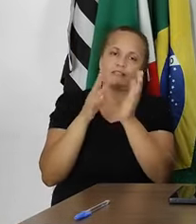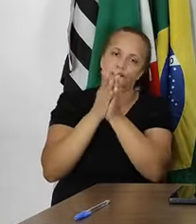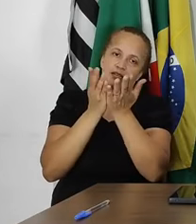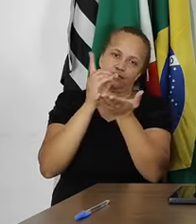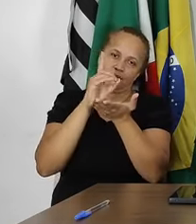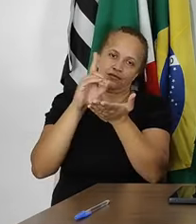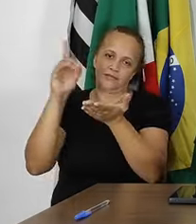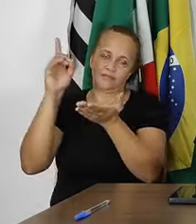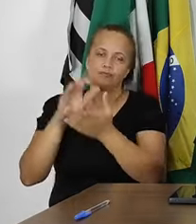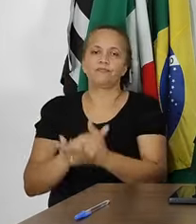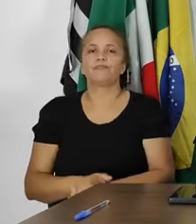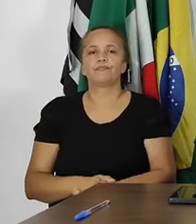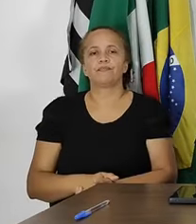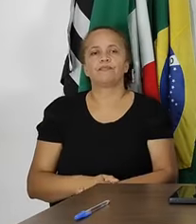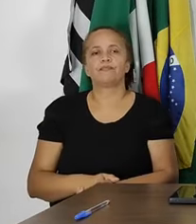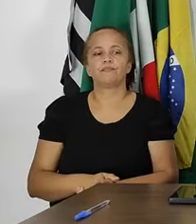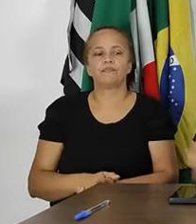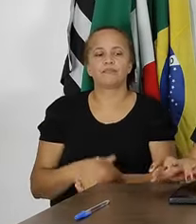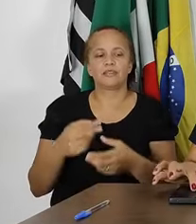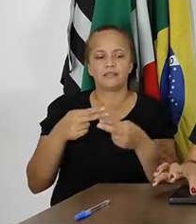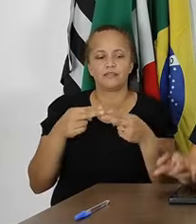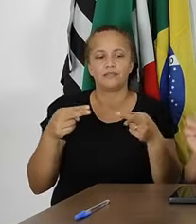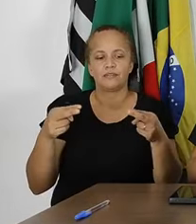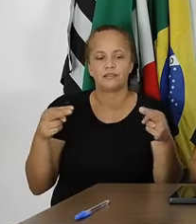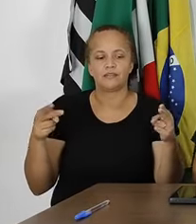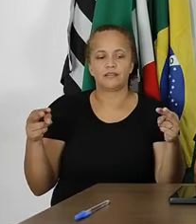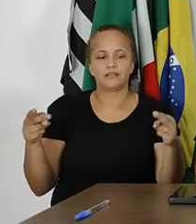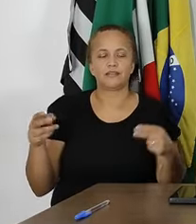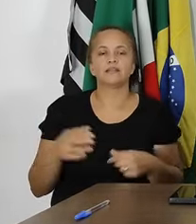Muitas vezes eu e você